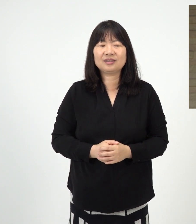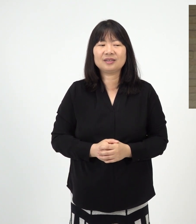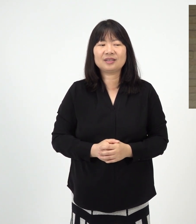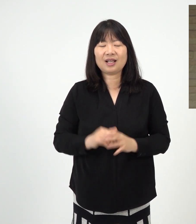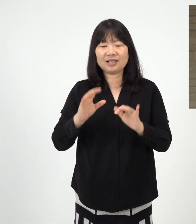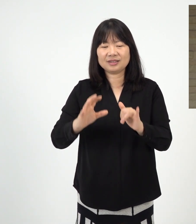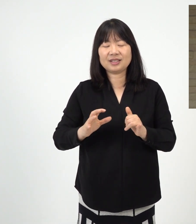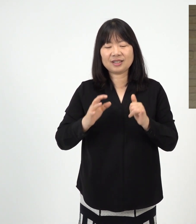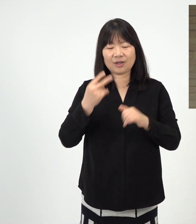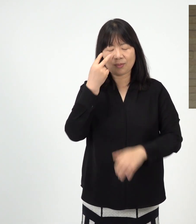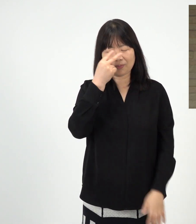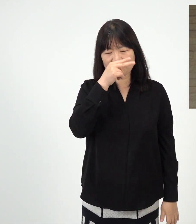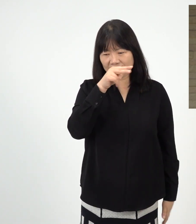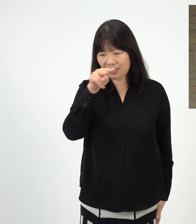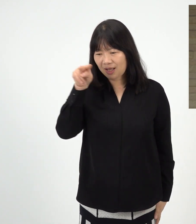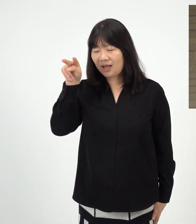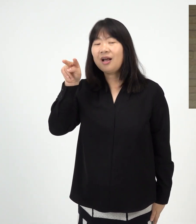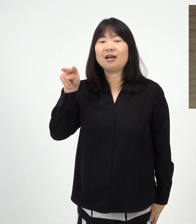세상을 보면